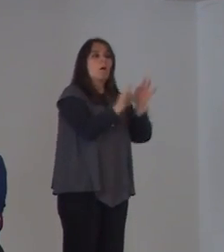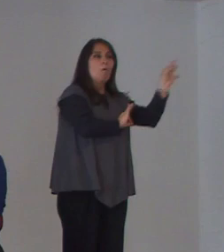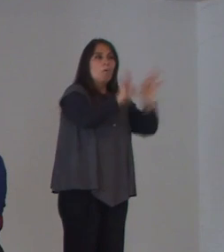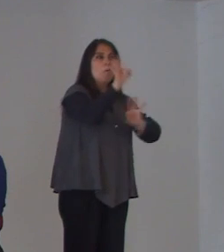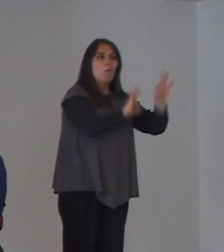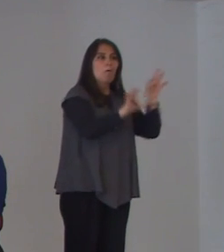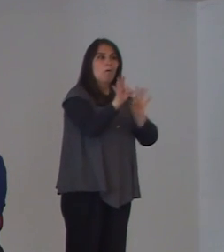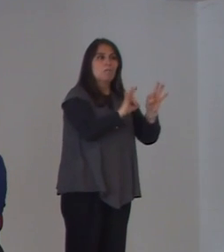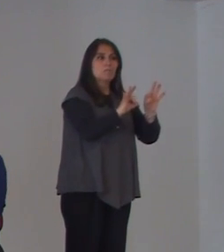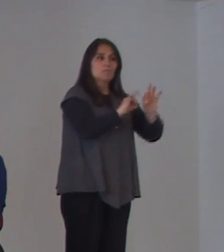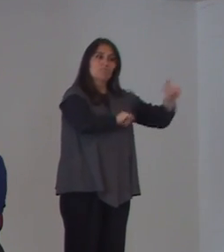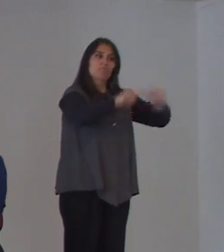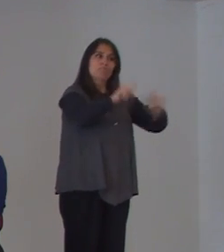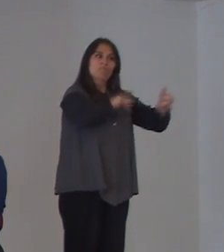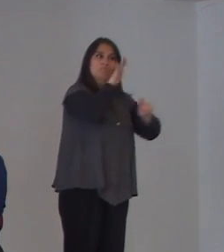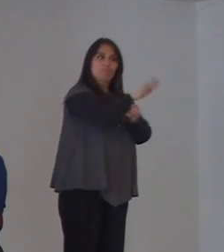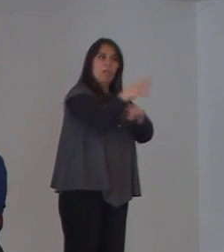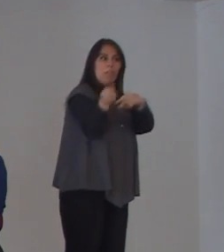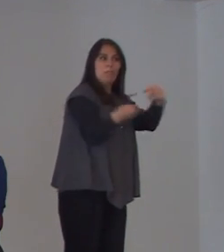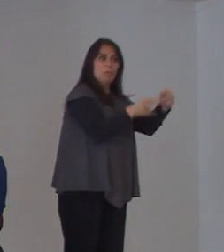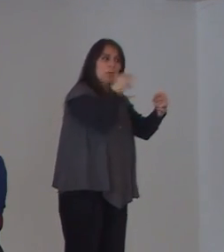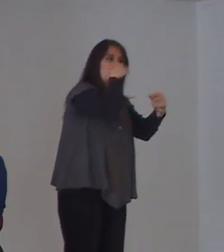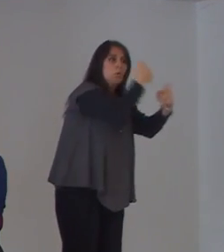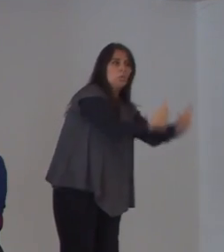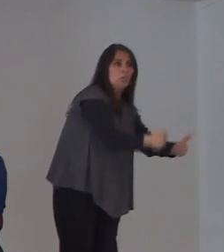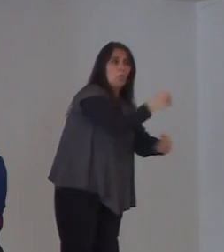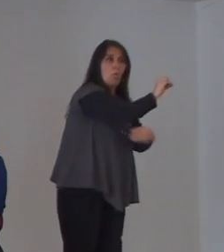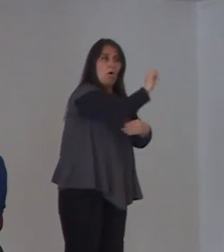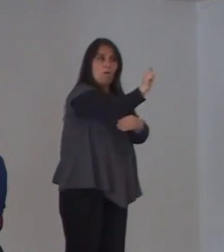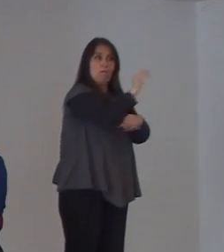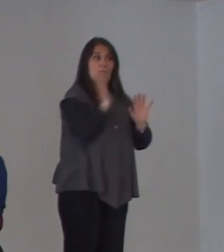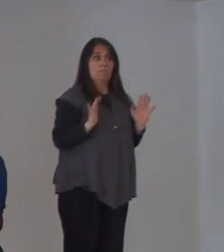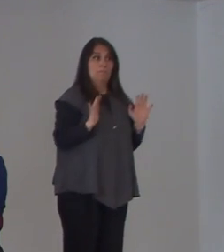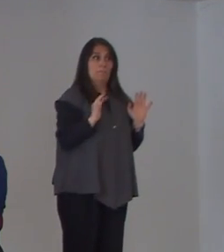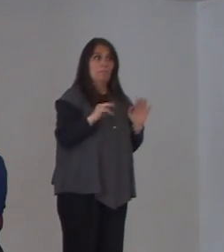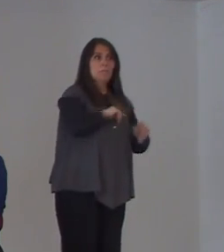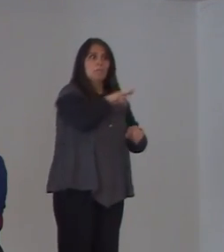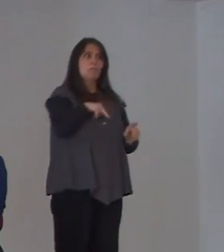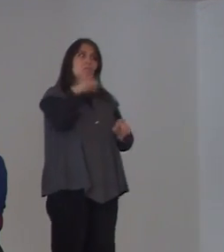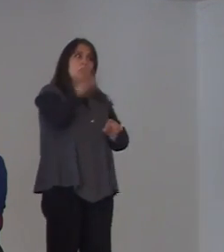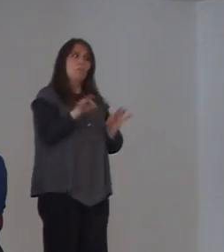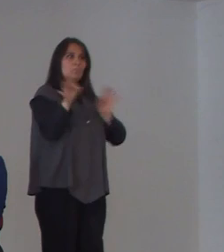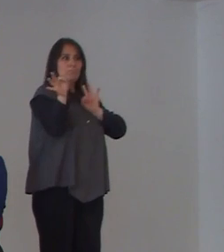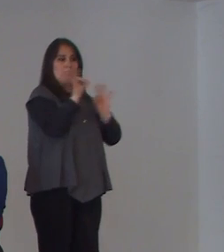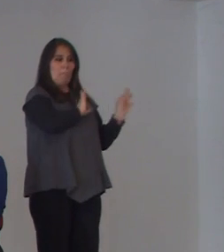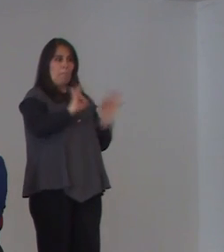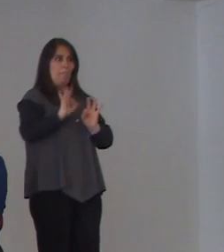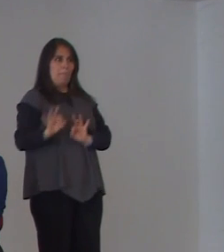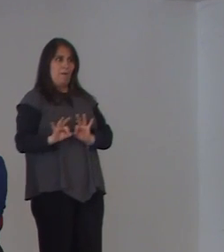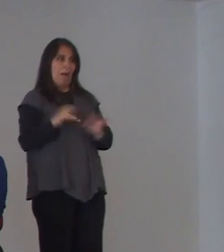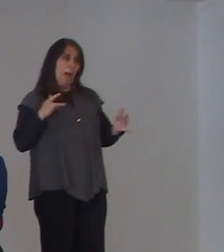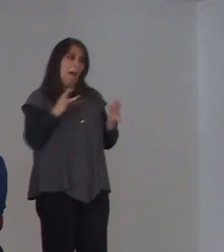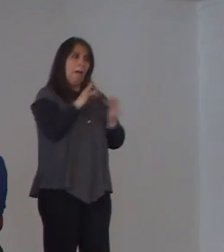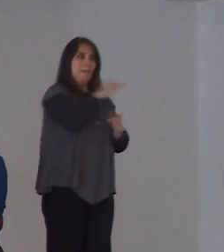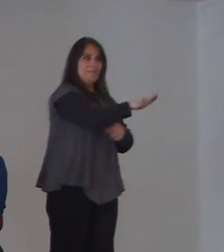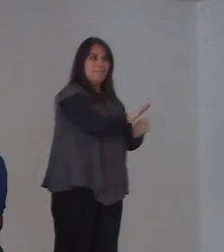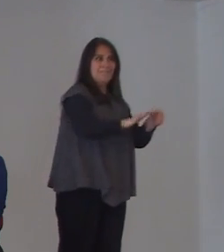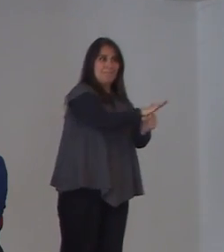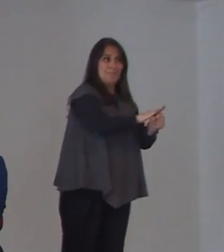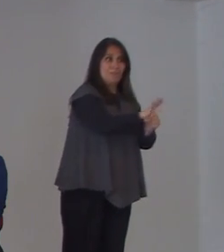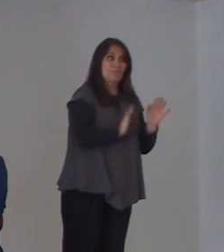sus niños y sus niñas, y también nos tenemos que preparar para eso. Incluso porque en algún momento